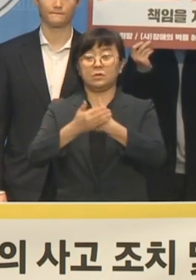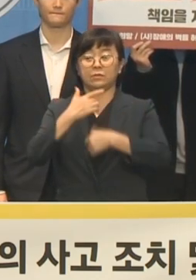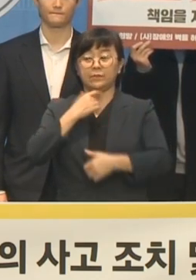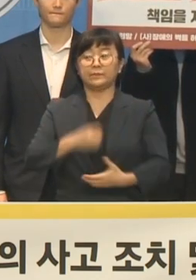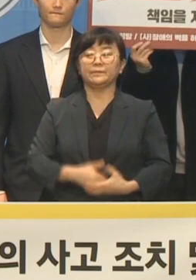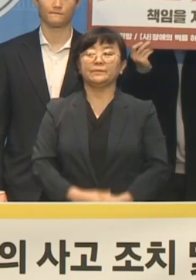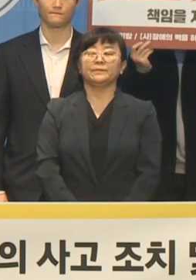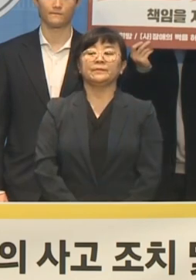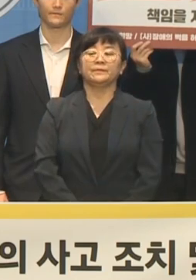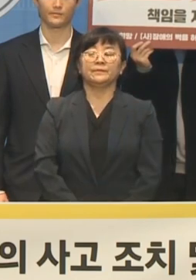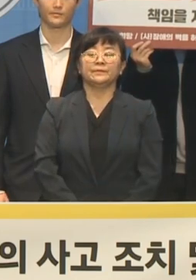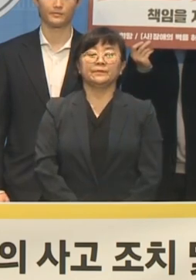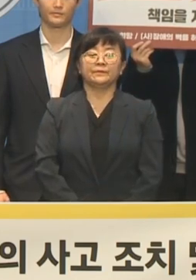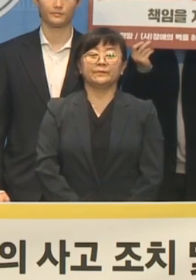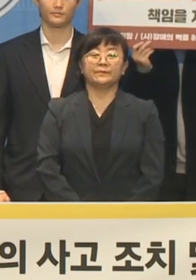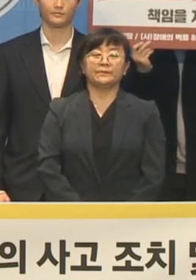바랍니다.